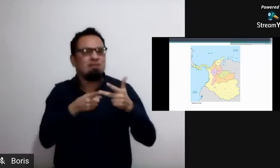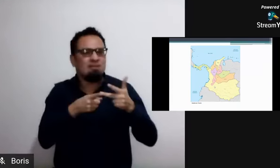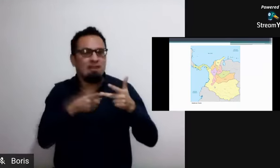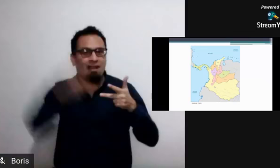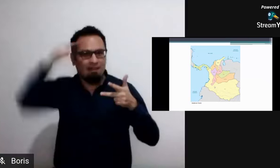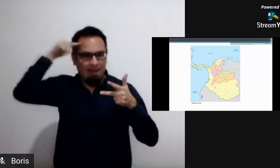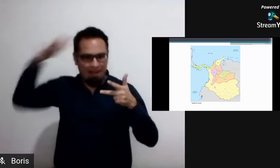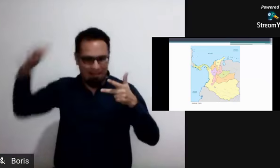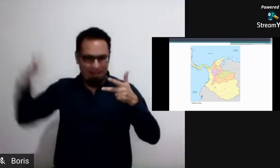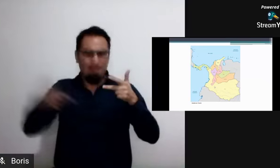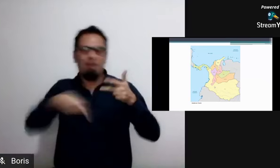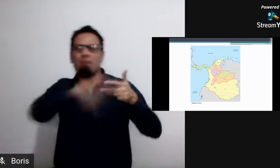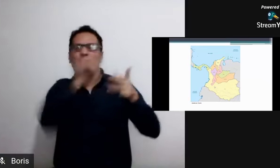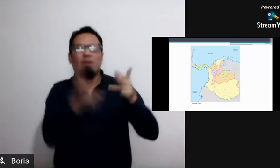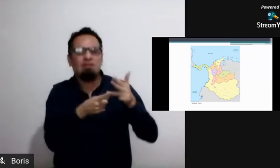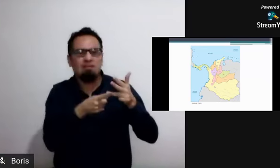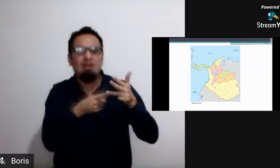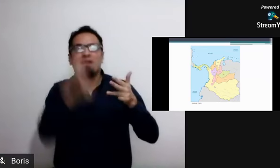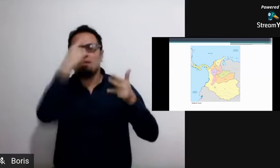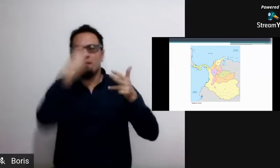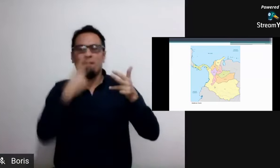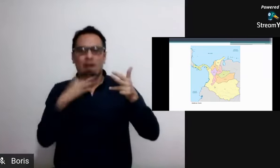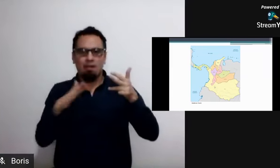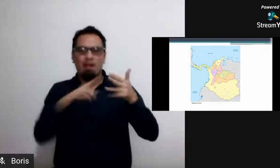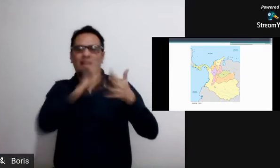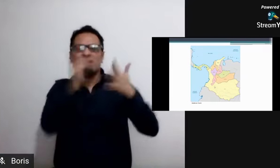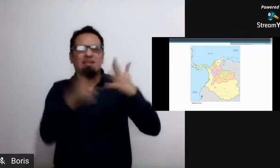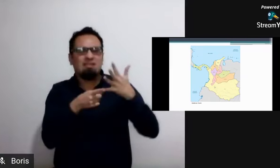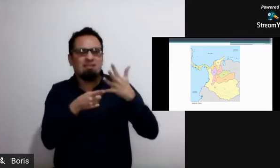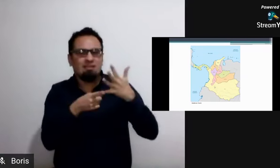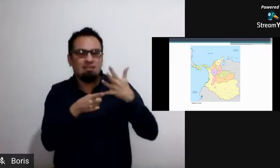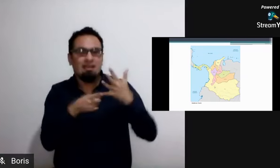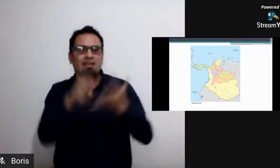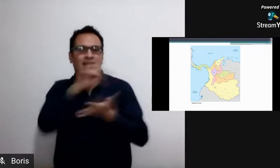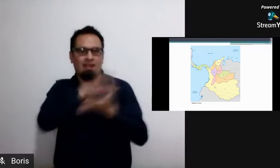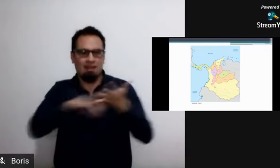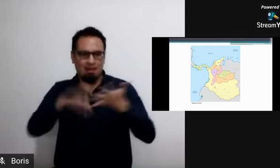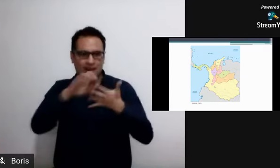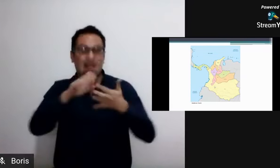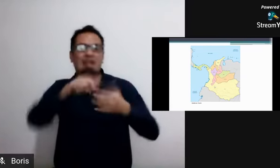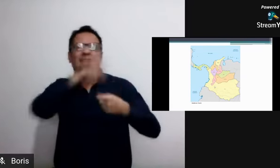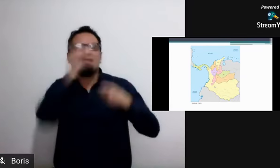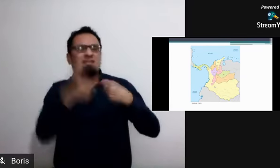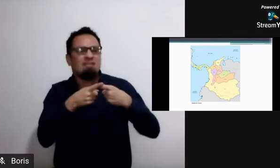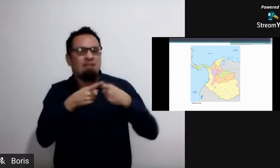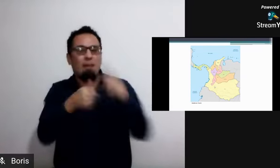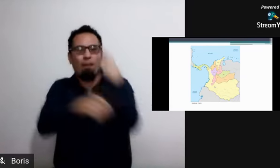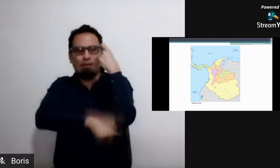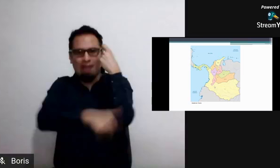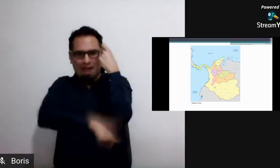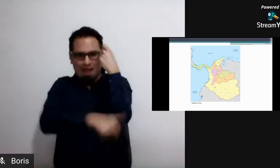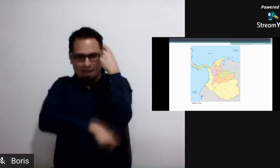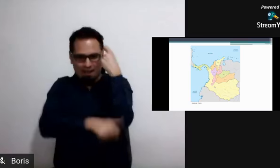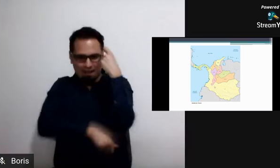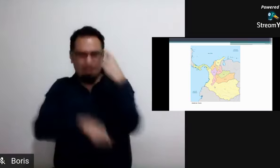Antioquia, recordémoslo, el tercero Cartagena, el cuarto Santa Marta, quinto